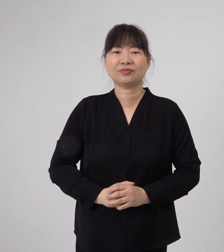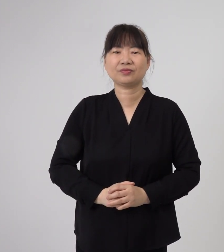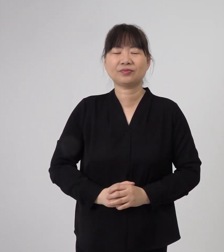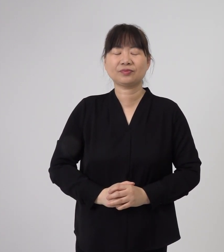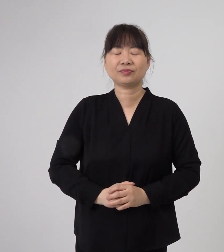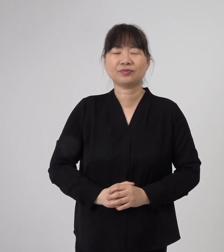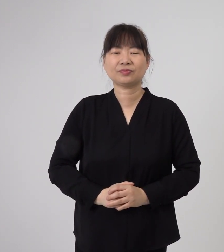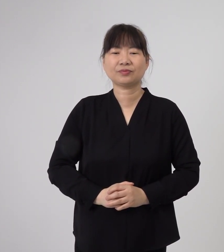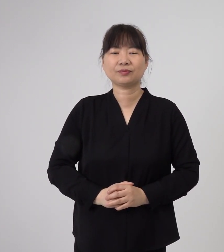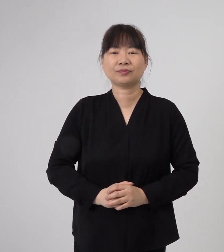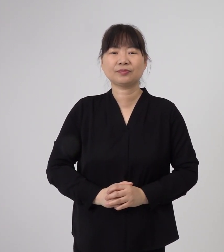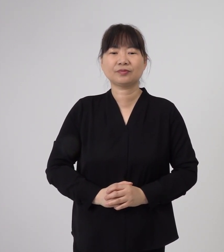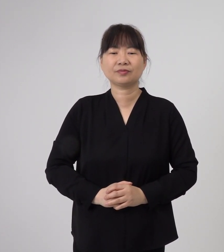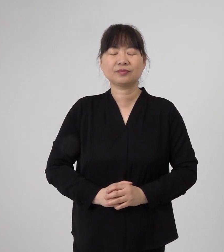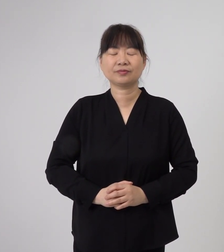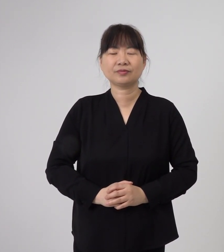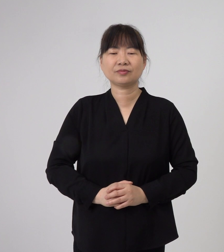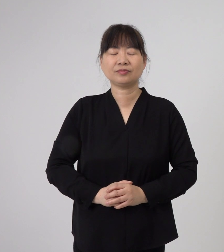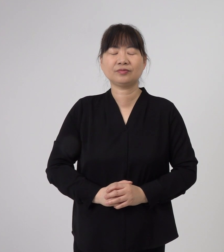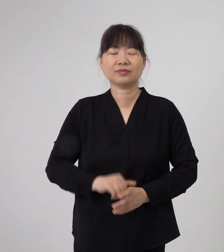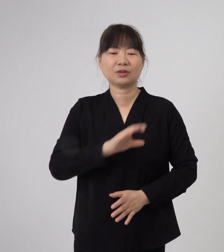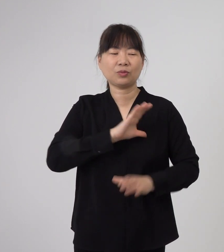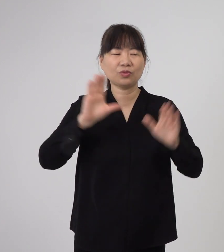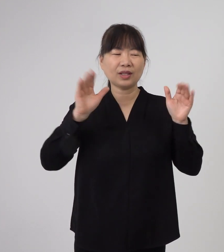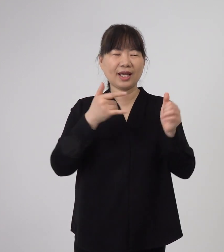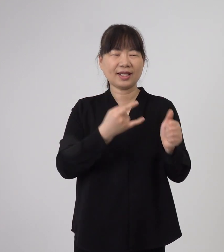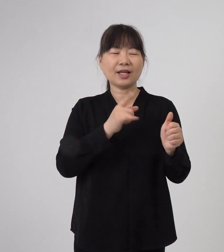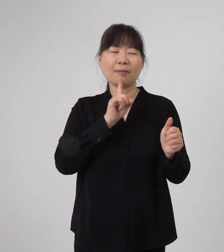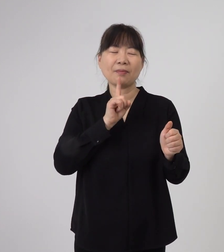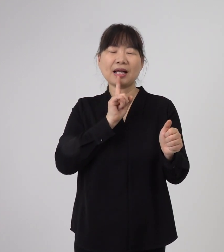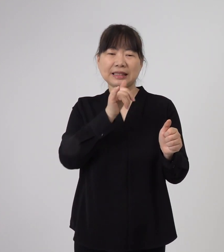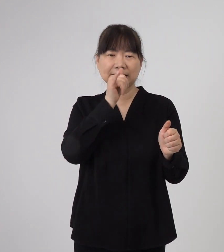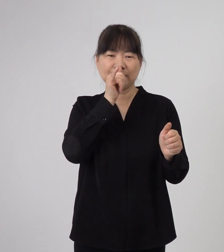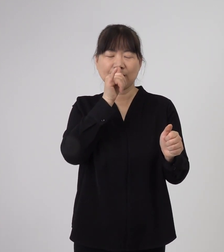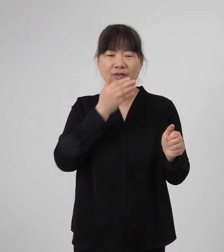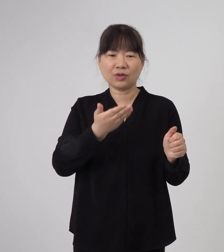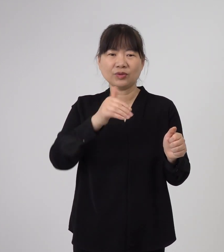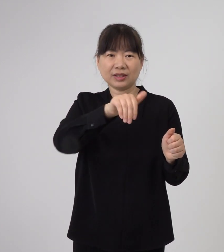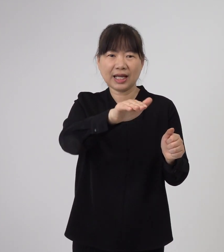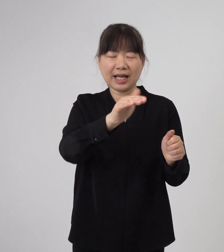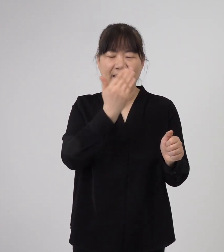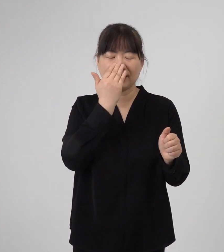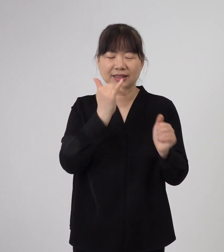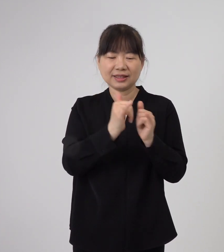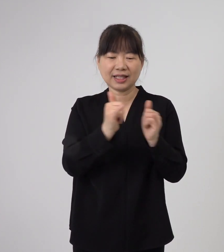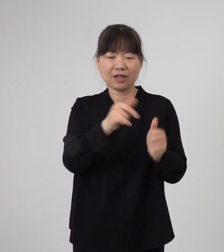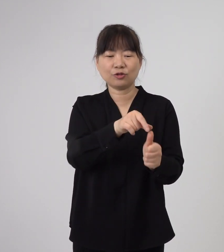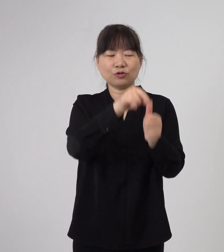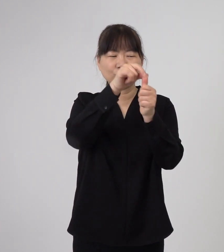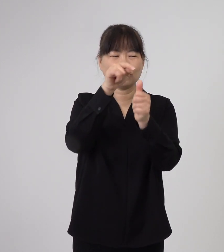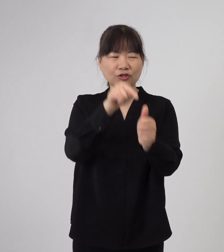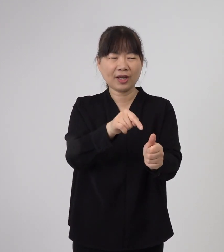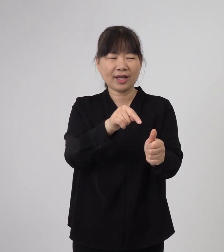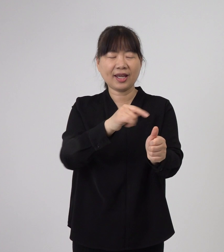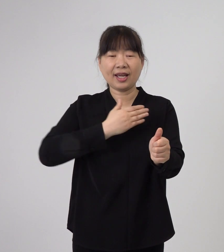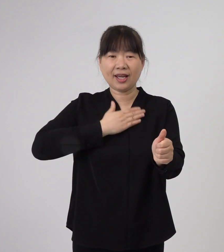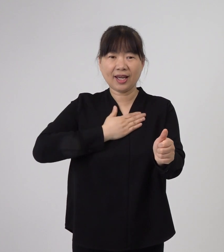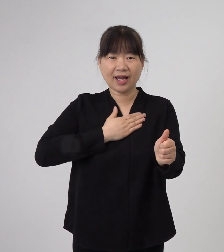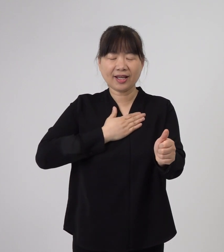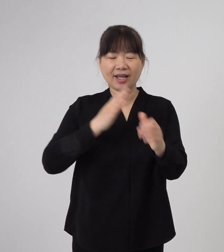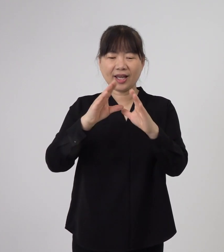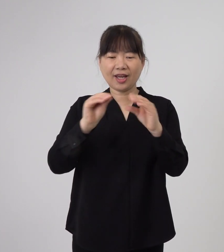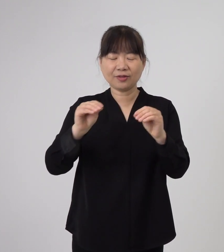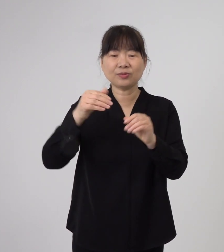그 모세에게 말씀하시는 거예요. 너는 가서 내 민족 이스라엘을 구하라. 애굽으로